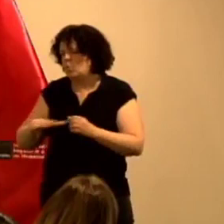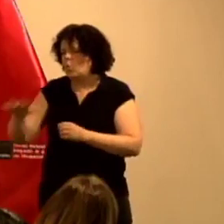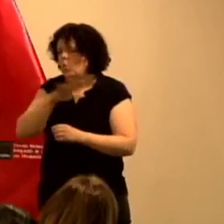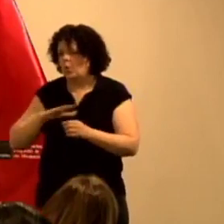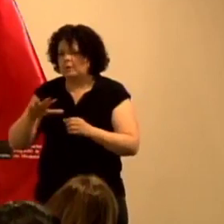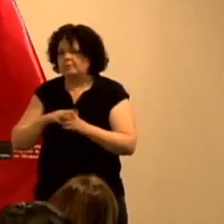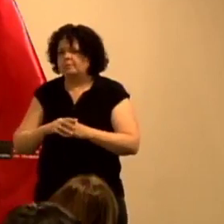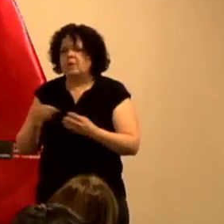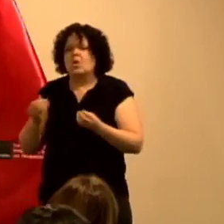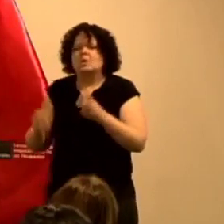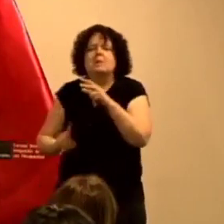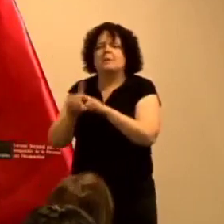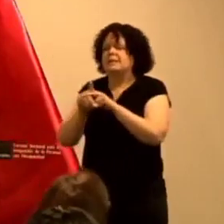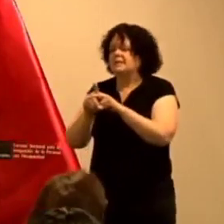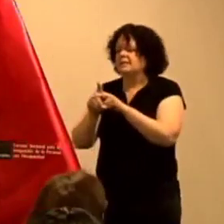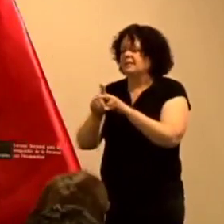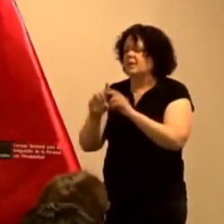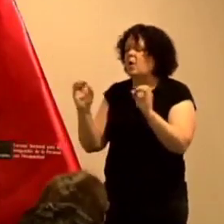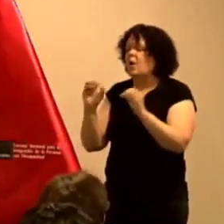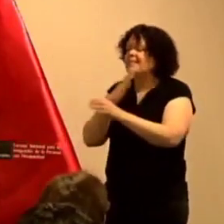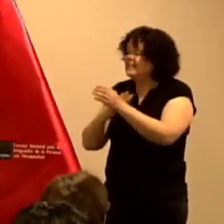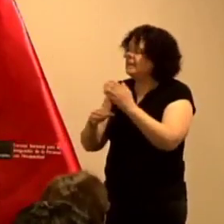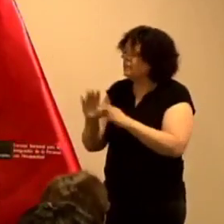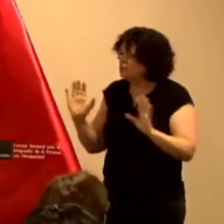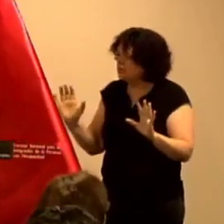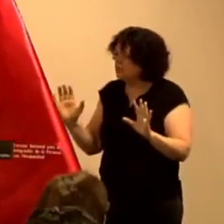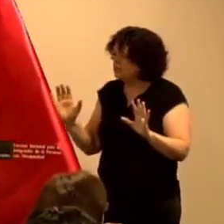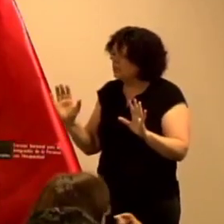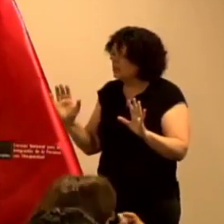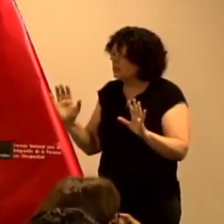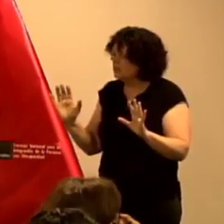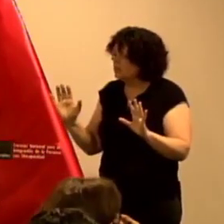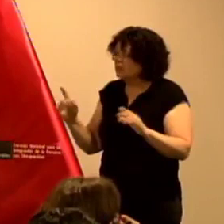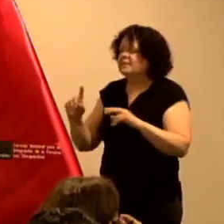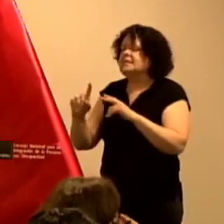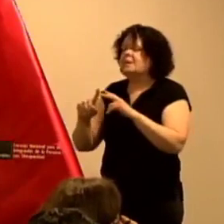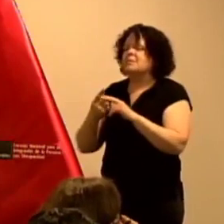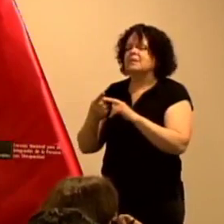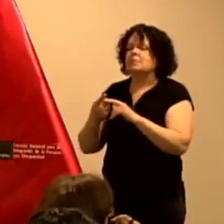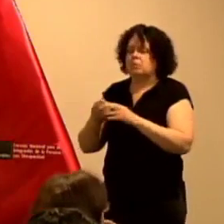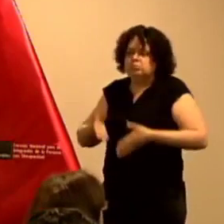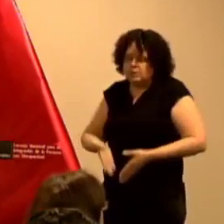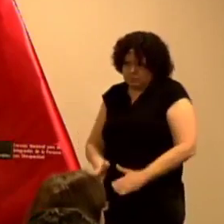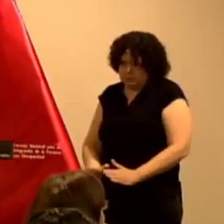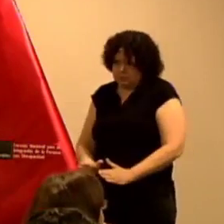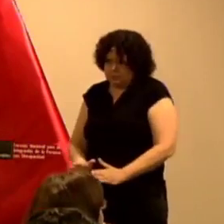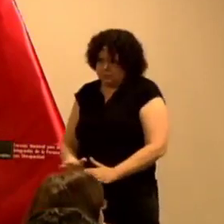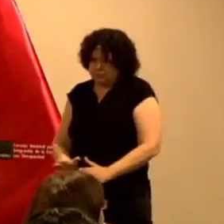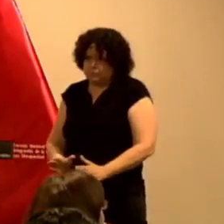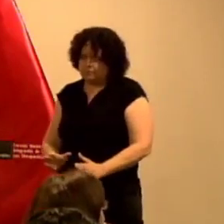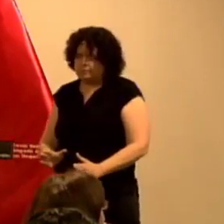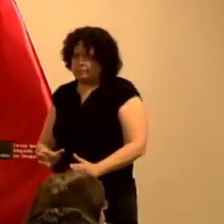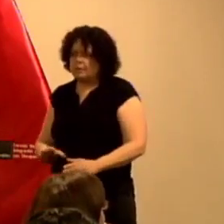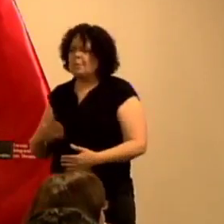general. El origen de la discapacidad, ojo, de la discapacidad se inicia o puede ser por nacimiento, al cual